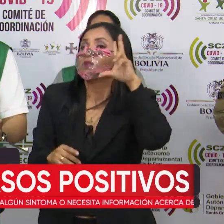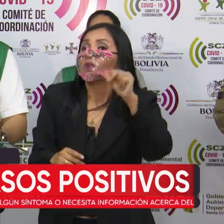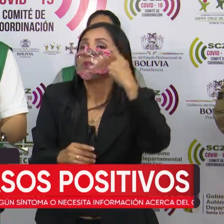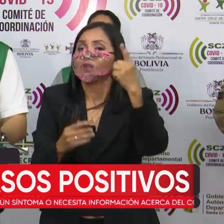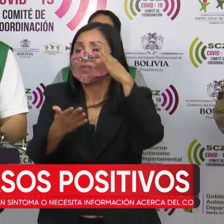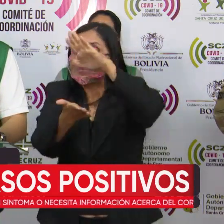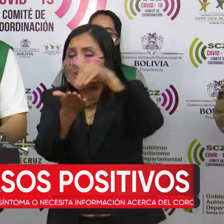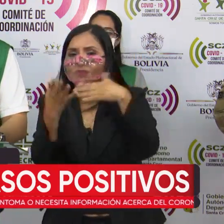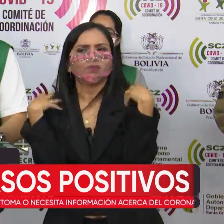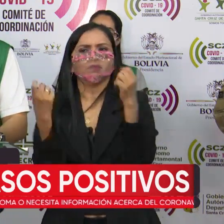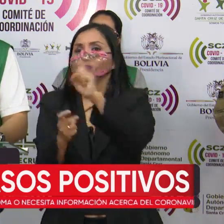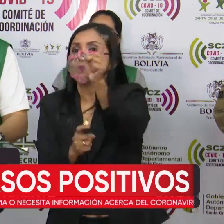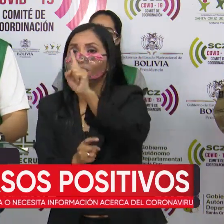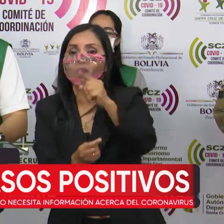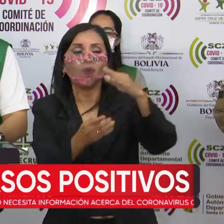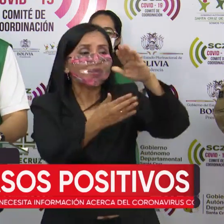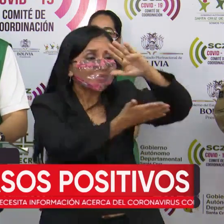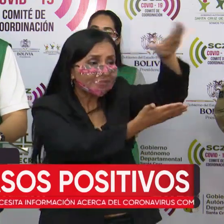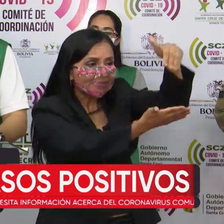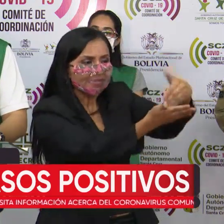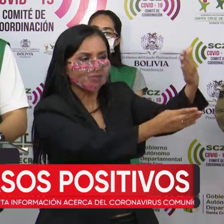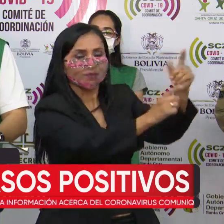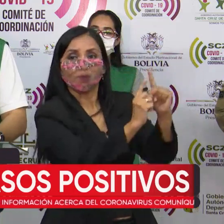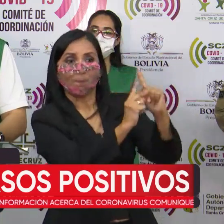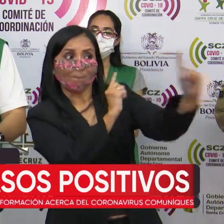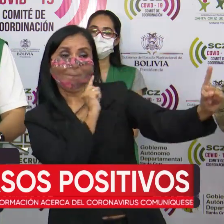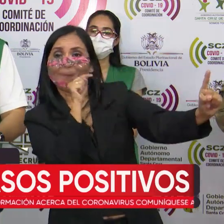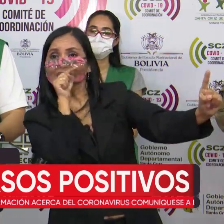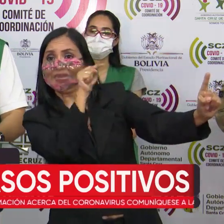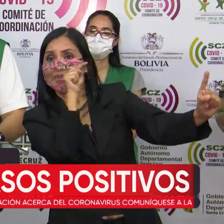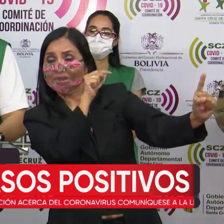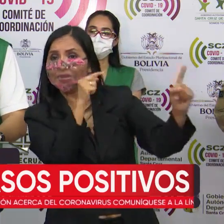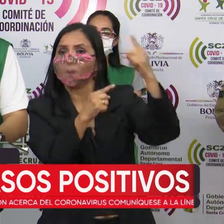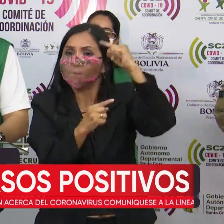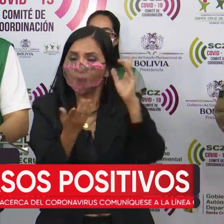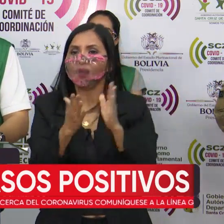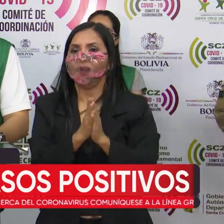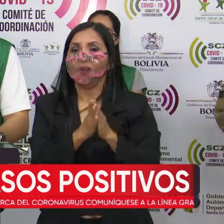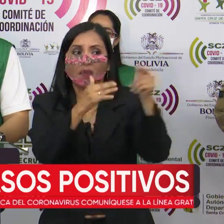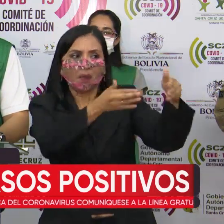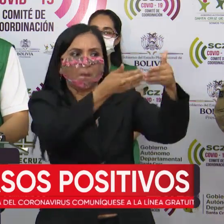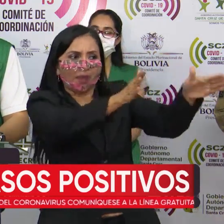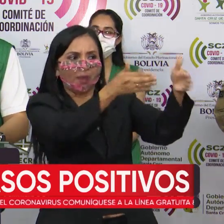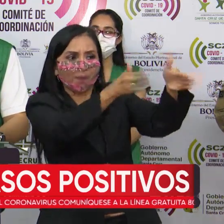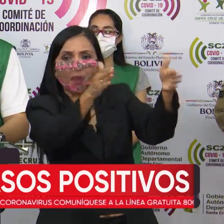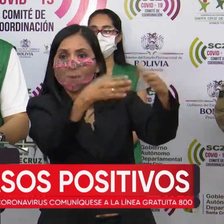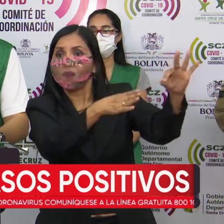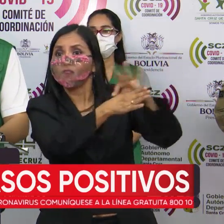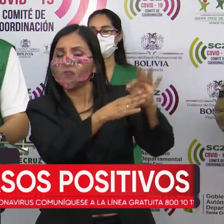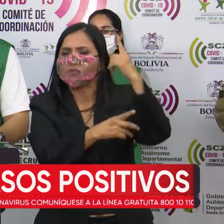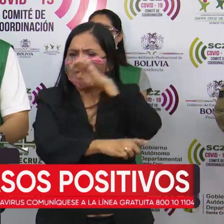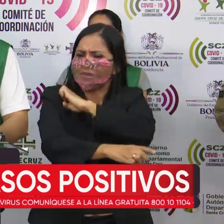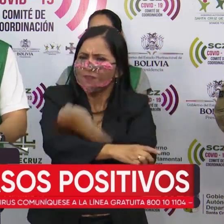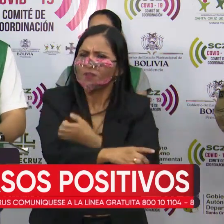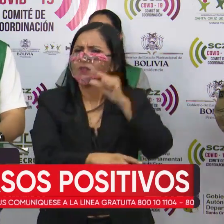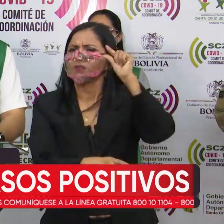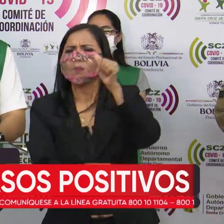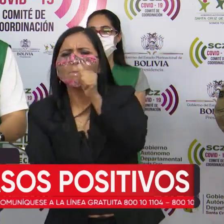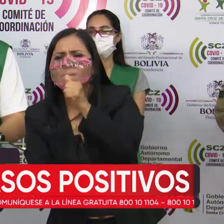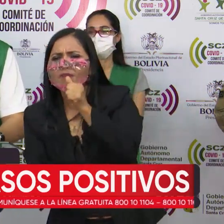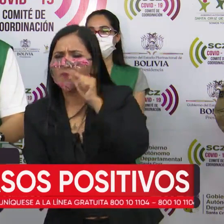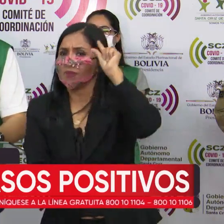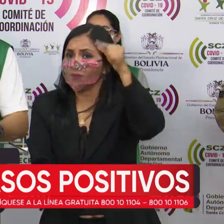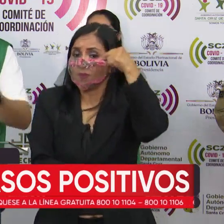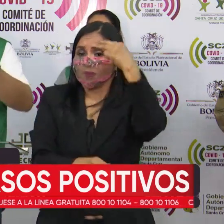los centros de salud, sino los nuevos centros de aislamiento y recuperación que se han establecido tanto por el esfuerzo privado como